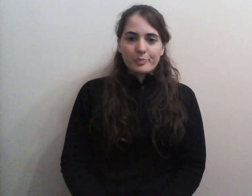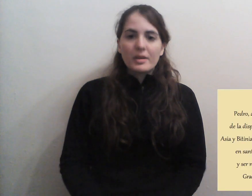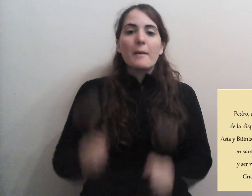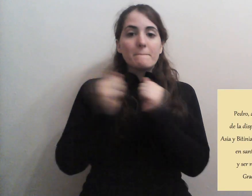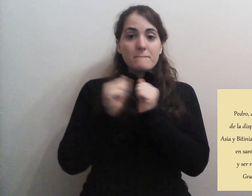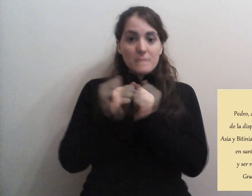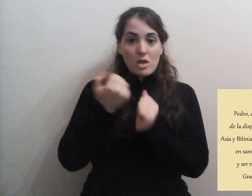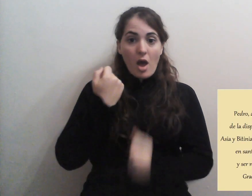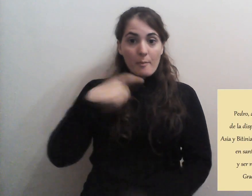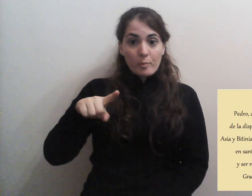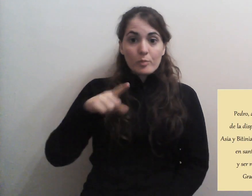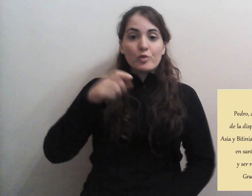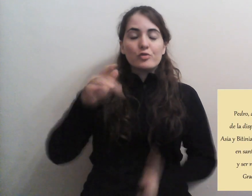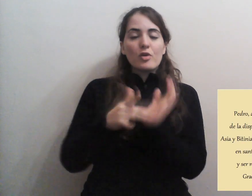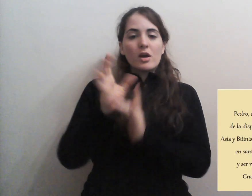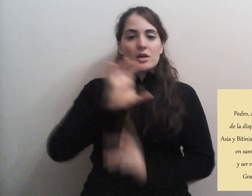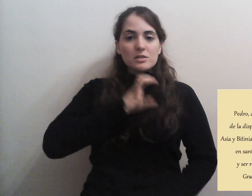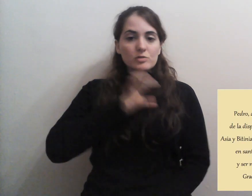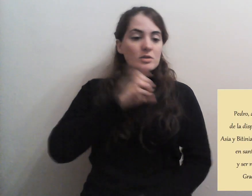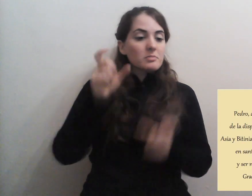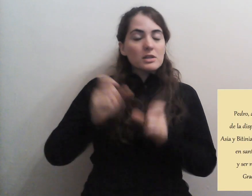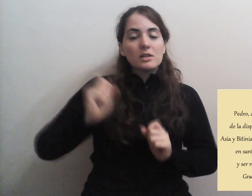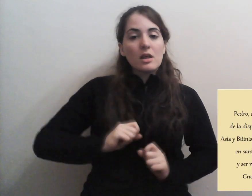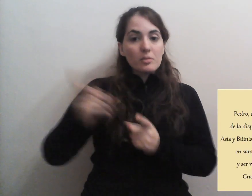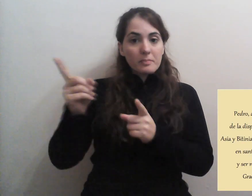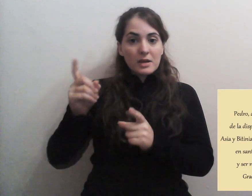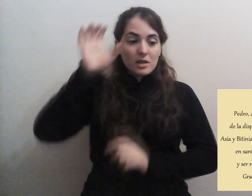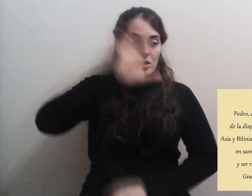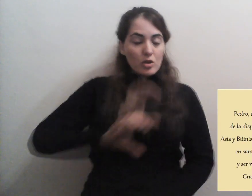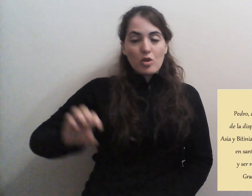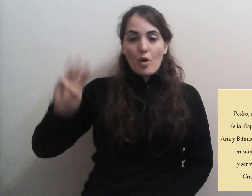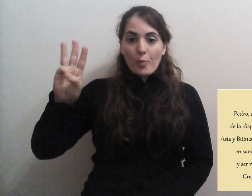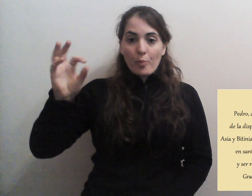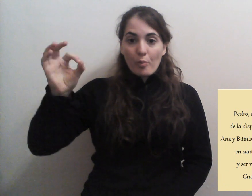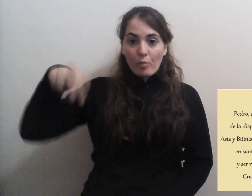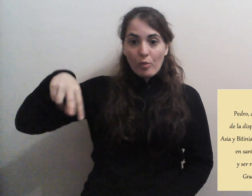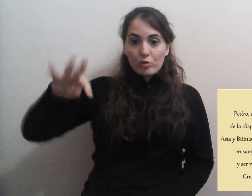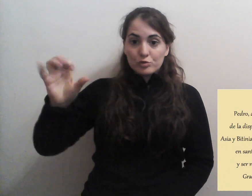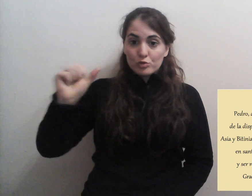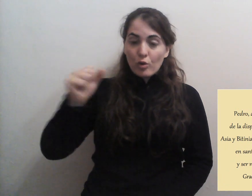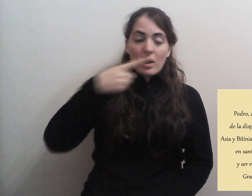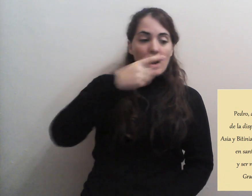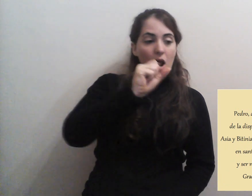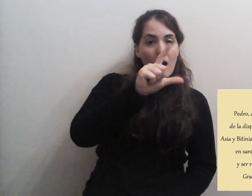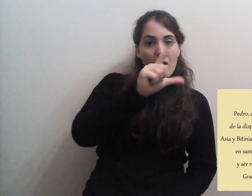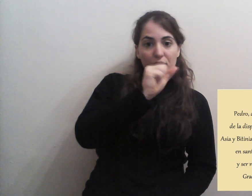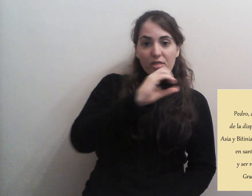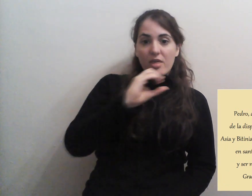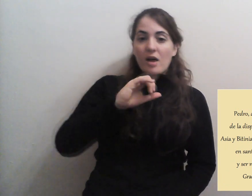Pedro, apóstol de Jesucristo, a los patriados de la dispersión en el Ponto, Galacia, Capadocia, Asia